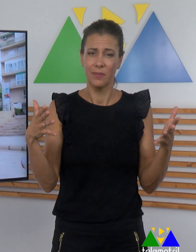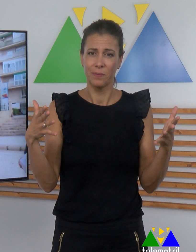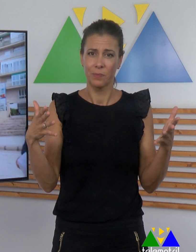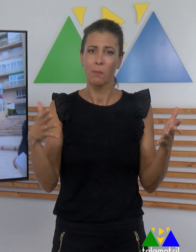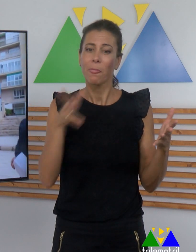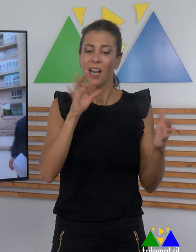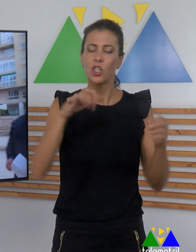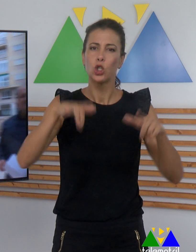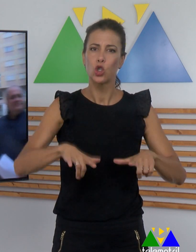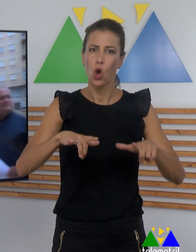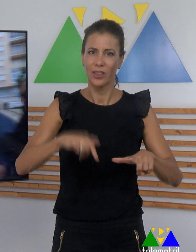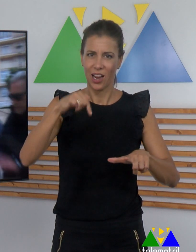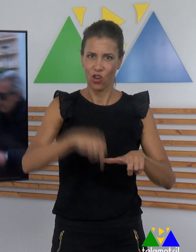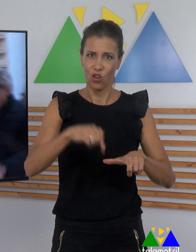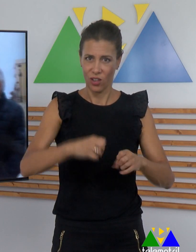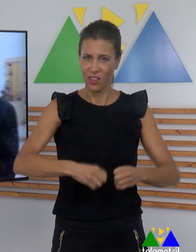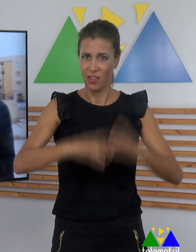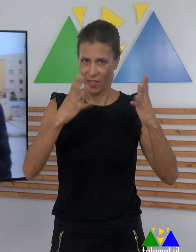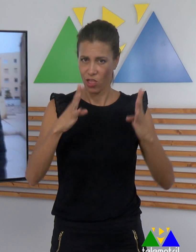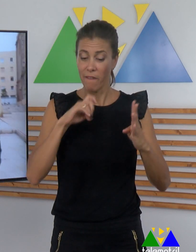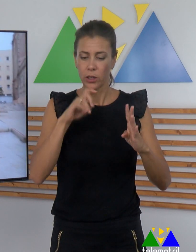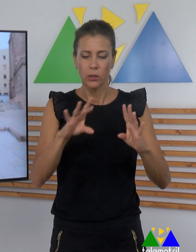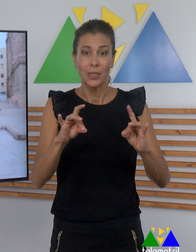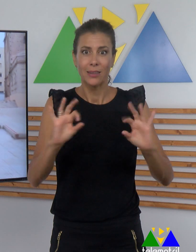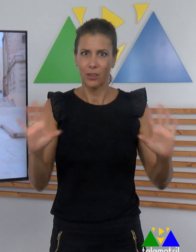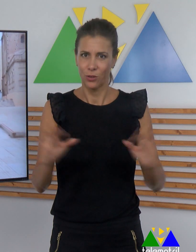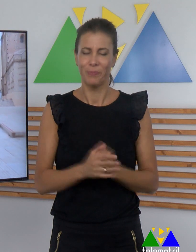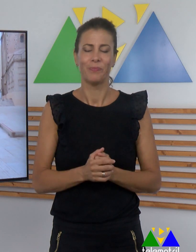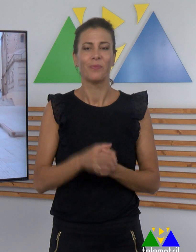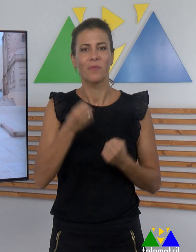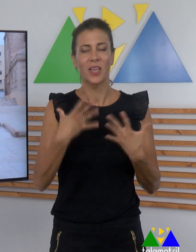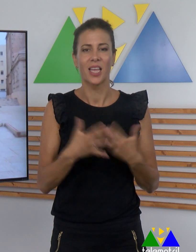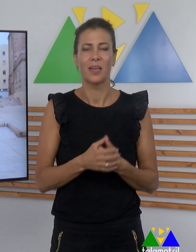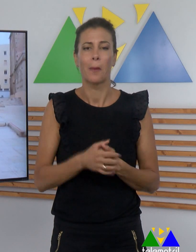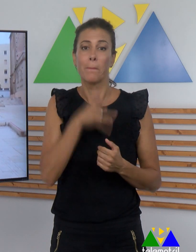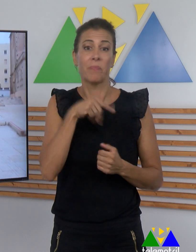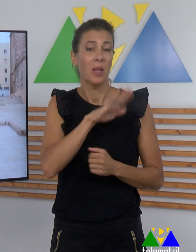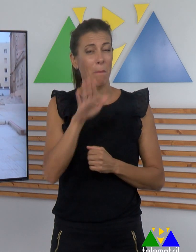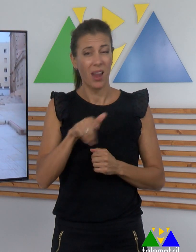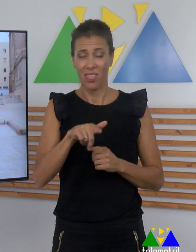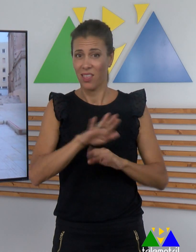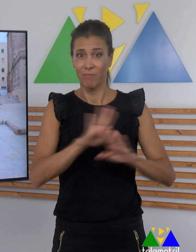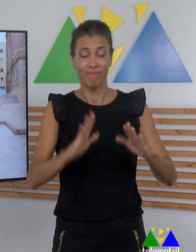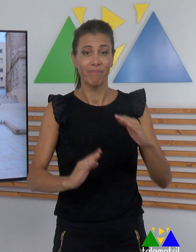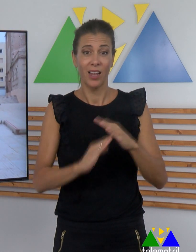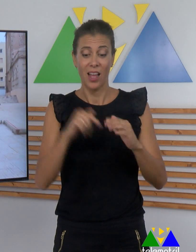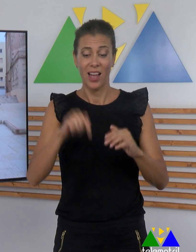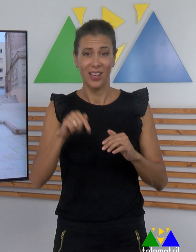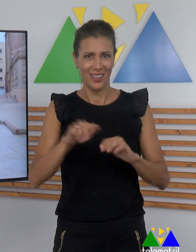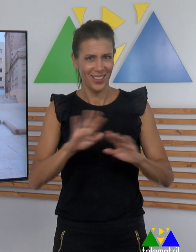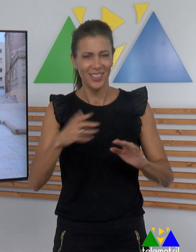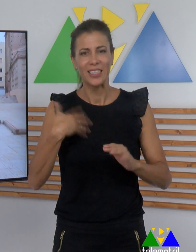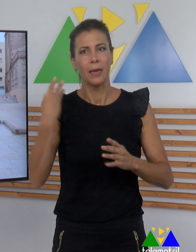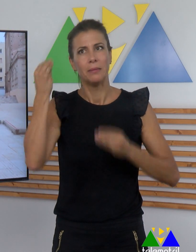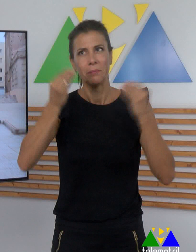en el sótano de este edificio, se conserva intacto. Bueno, pues aquí, si te parece, Manolo, lo vamos a dejar, nos vamos a ir planteando